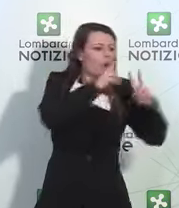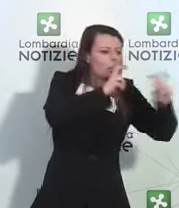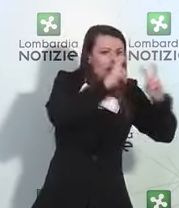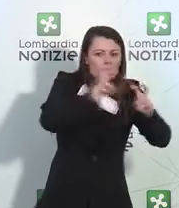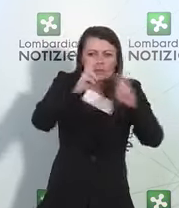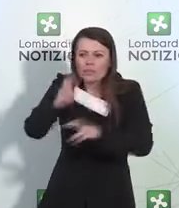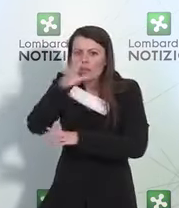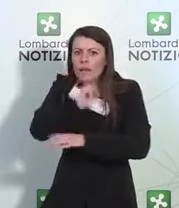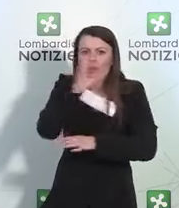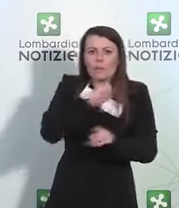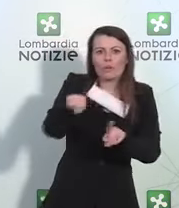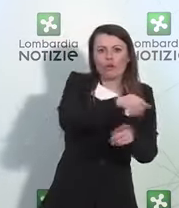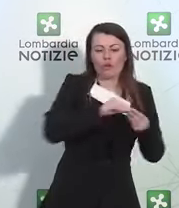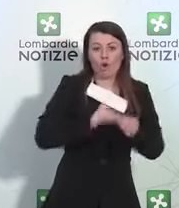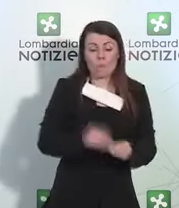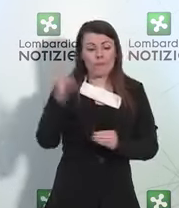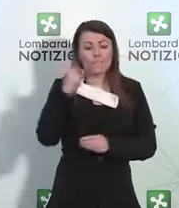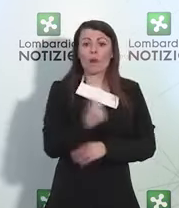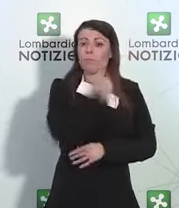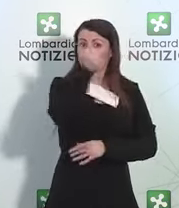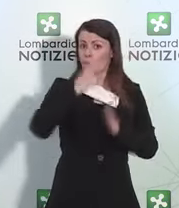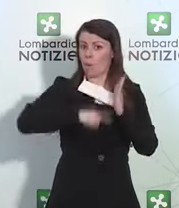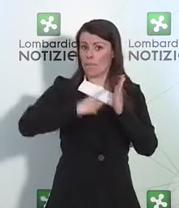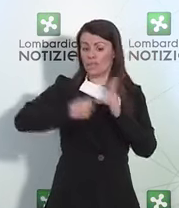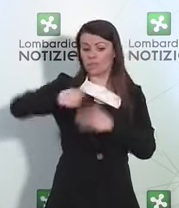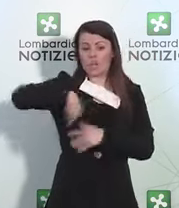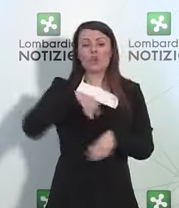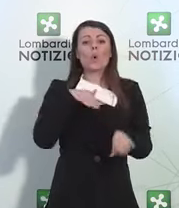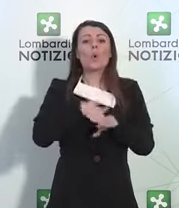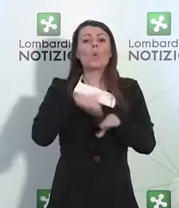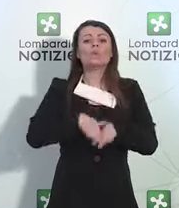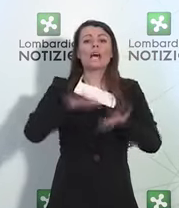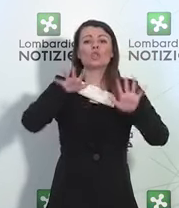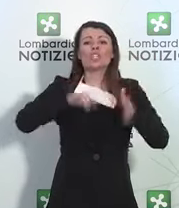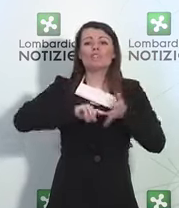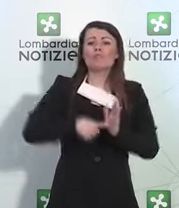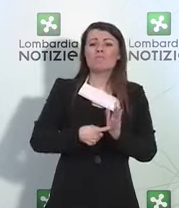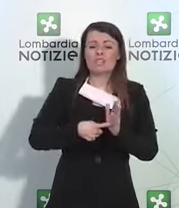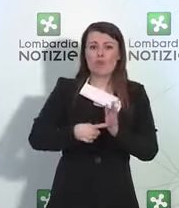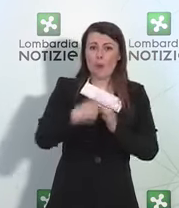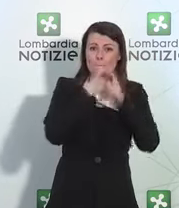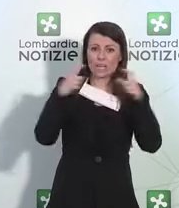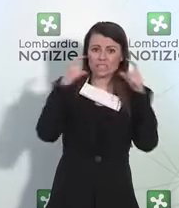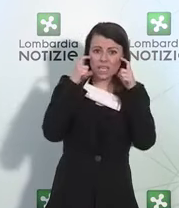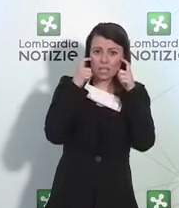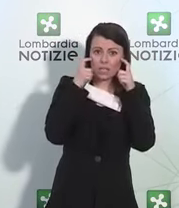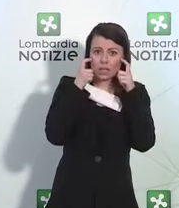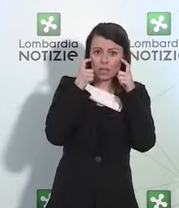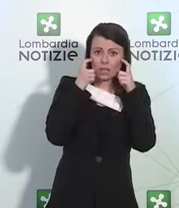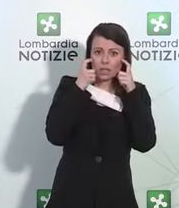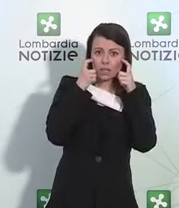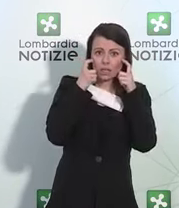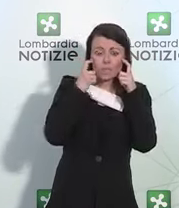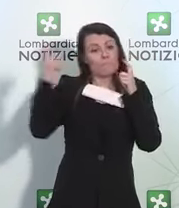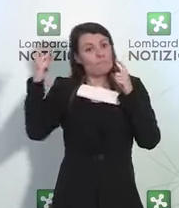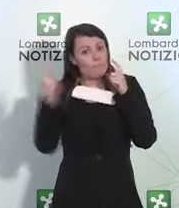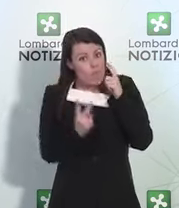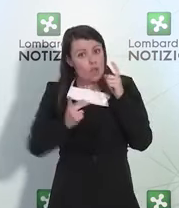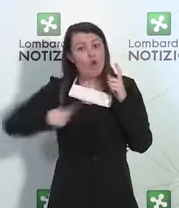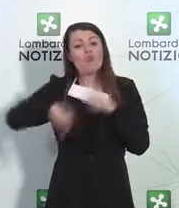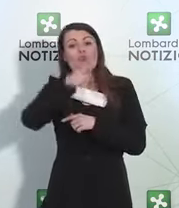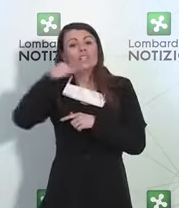riguarda il primo mese noi abbiamo consumato 10 milioni di mascherine ma ne avremmo avuto bisogno